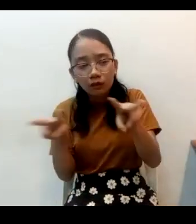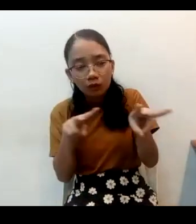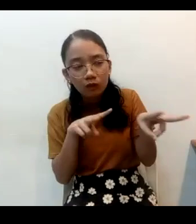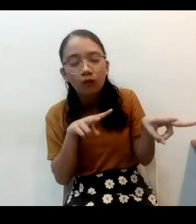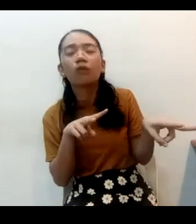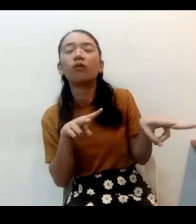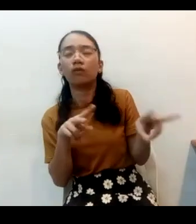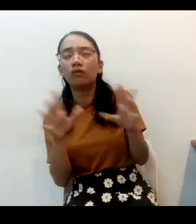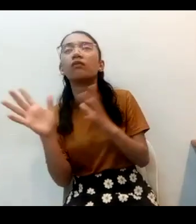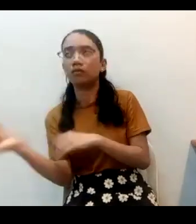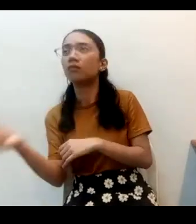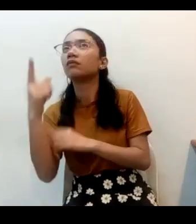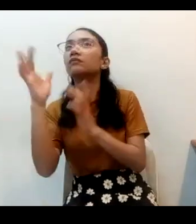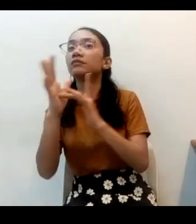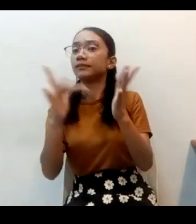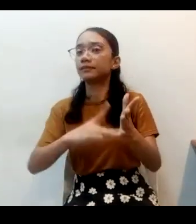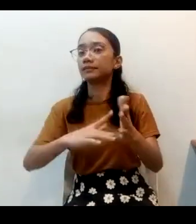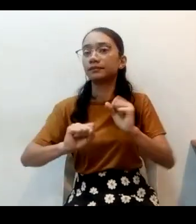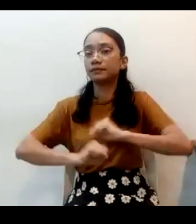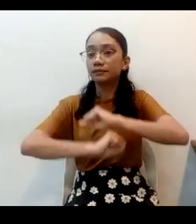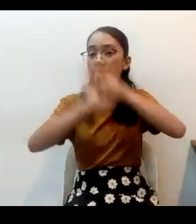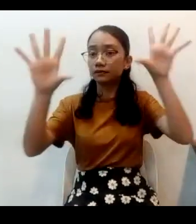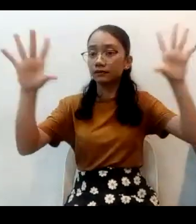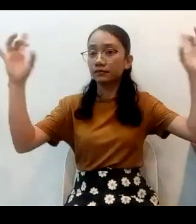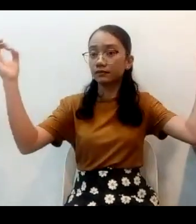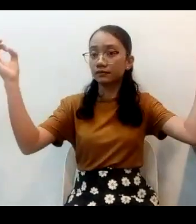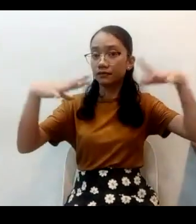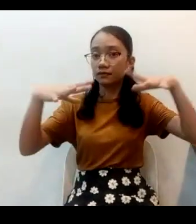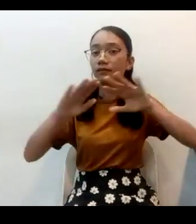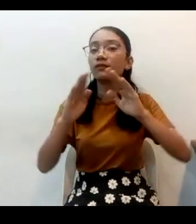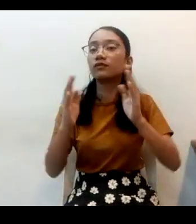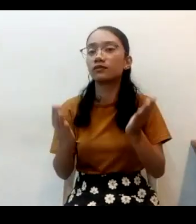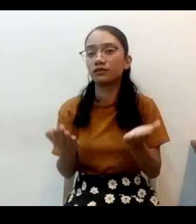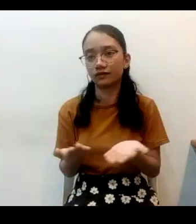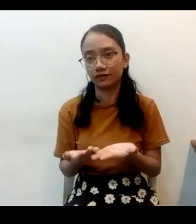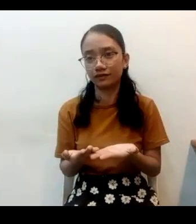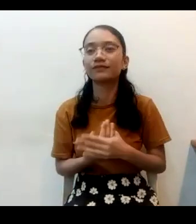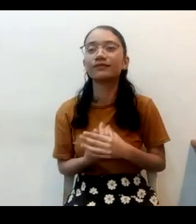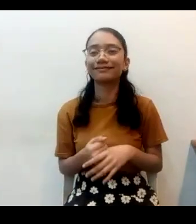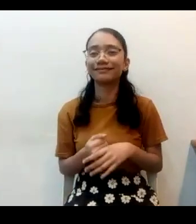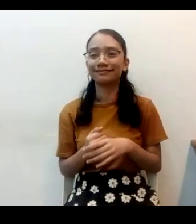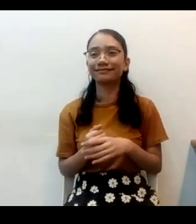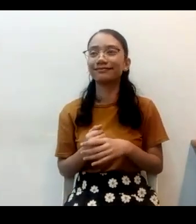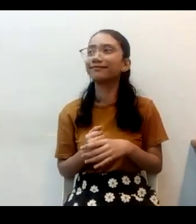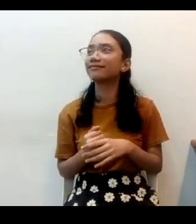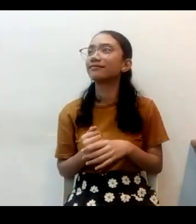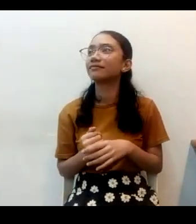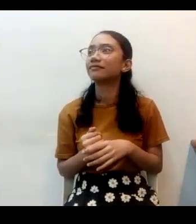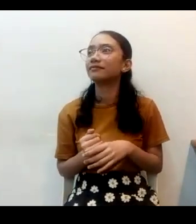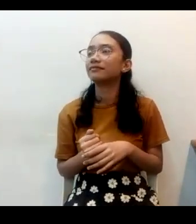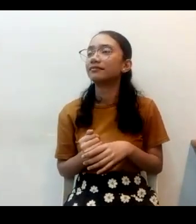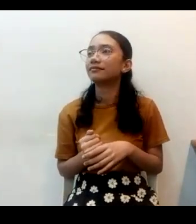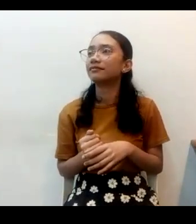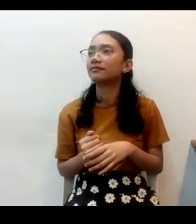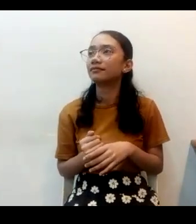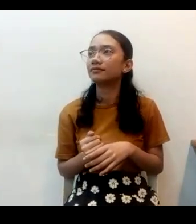pamamagitan ng taong pinanganak na bulag, lahat po ng tao ay naunawaan na si Jesus talaga yung ilaw ng sanlibutan. So in order to give